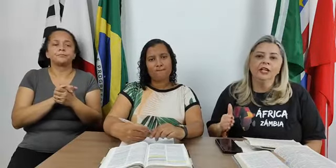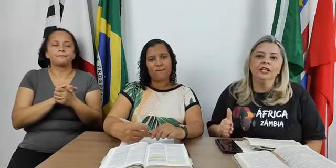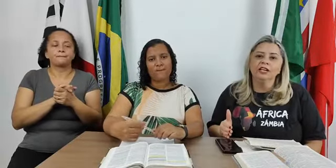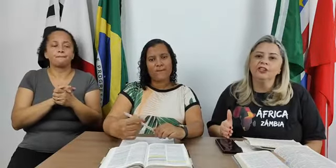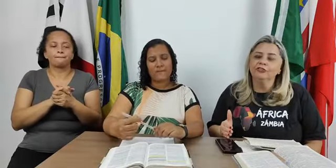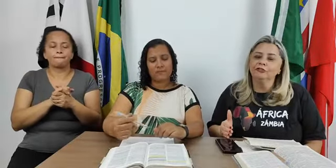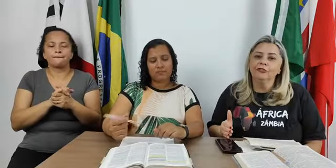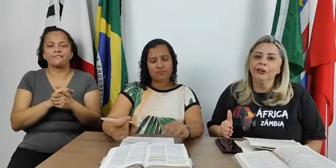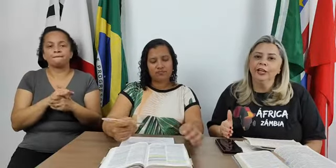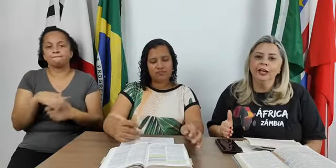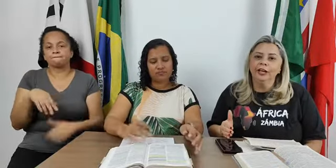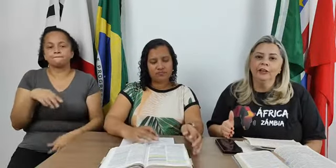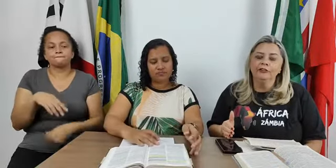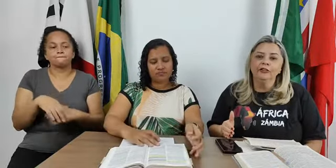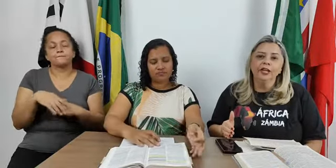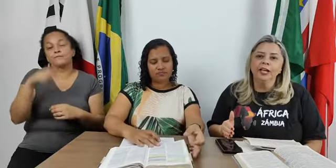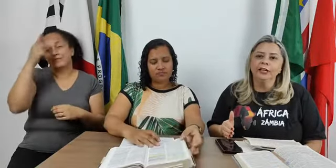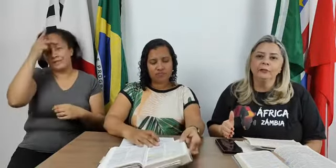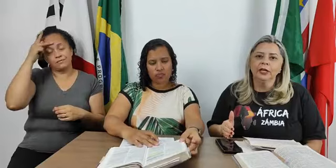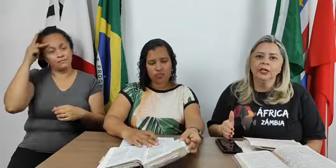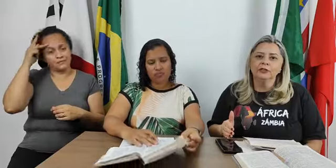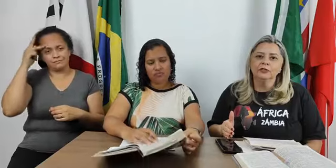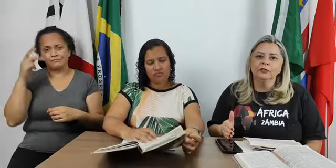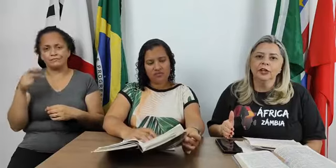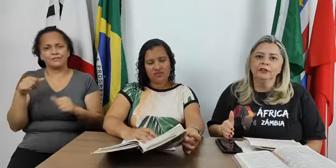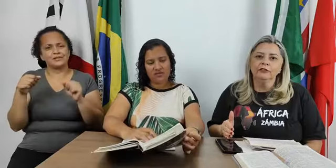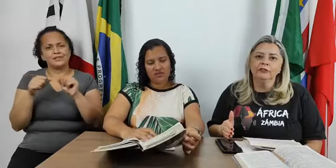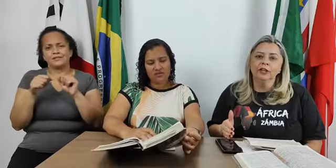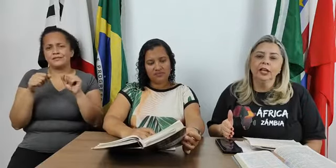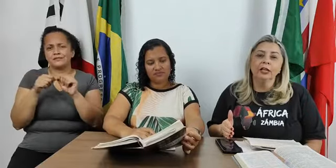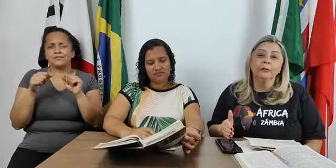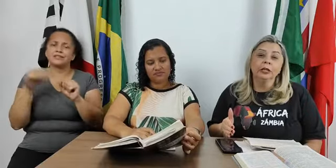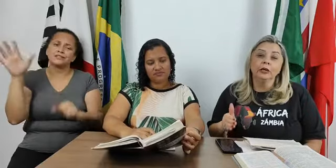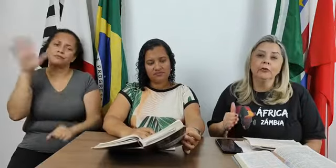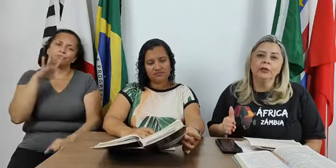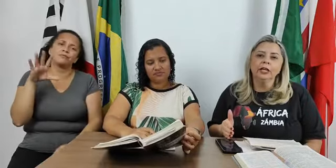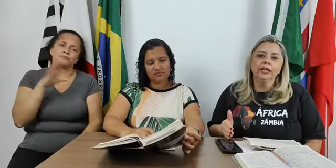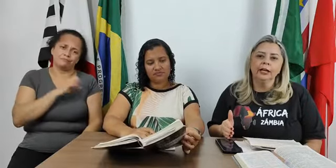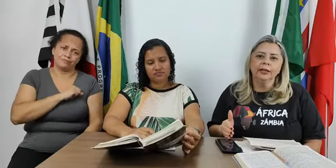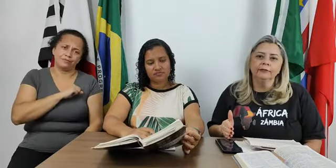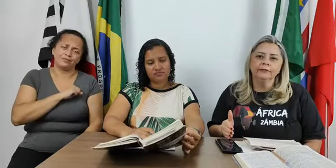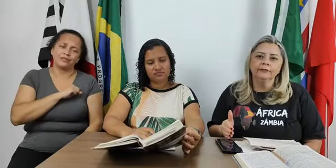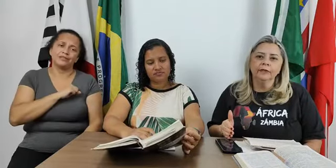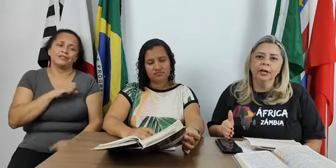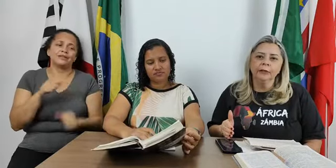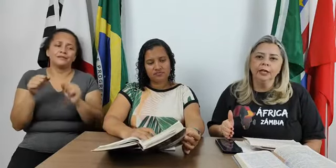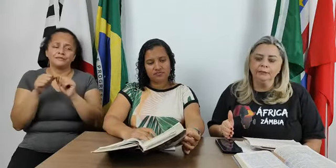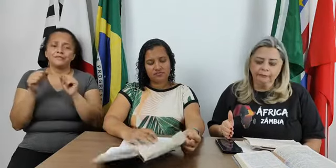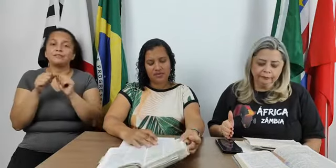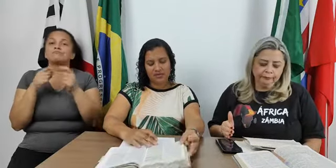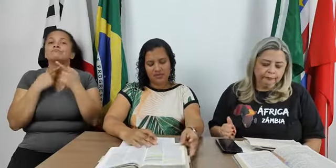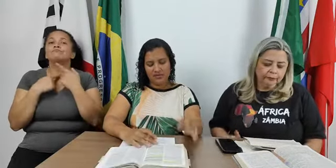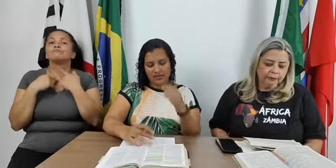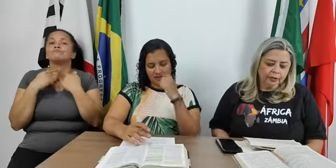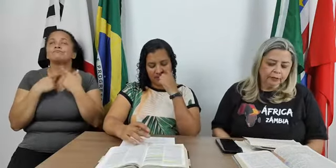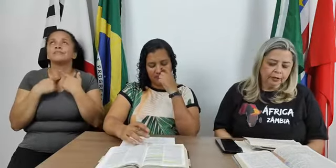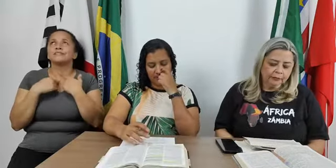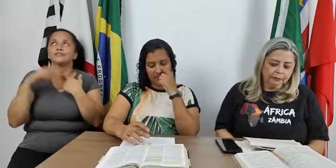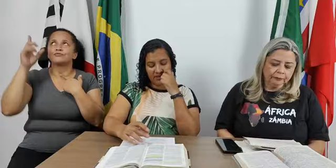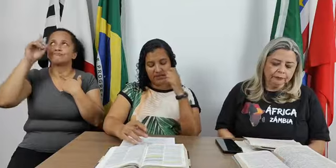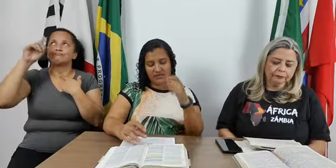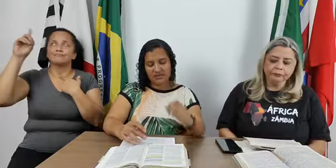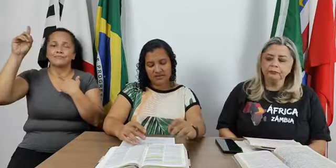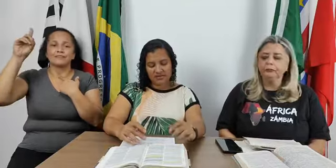a humanidade não foi criada para isso, né? Foi criada para estar com ele lá. Amém? Então